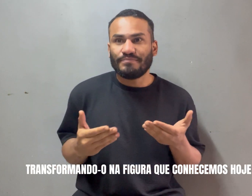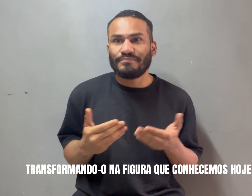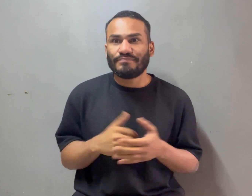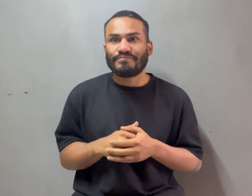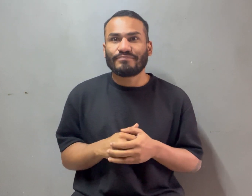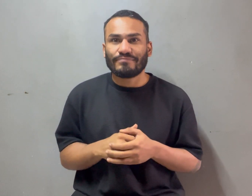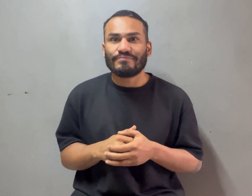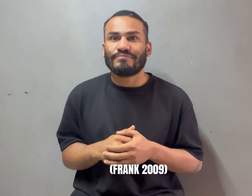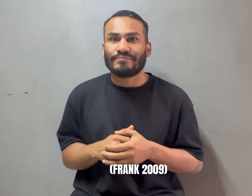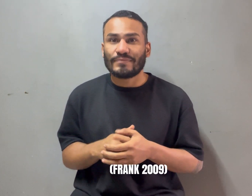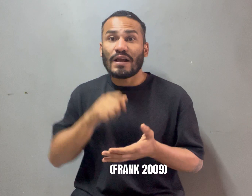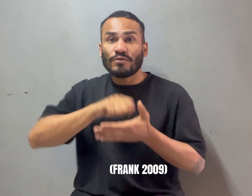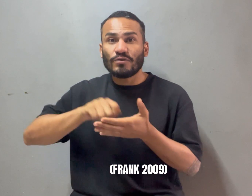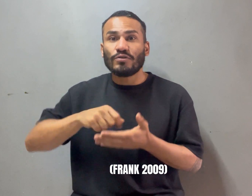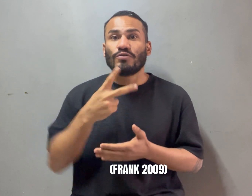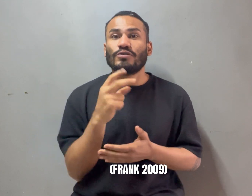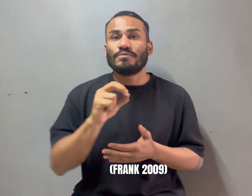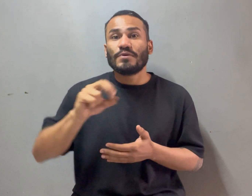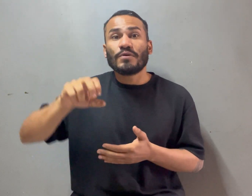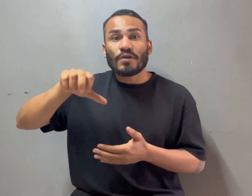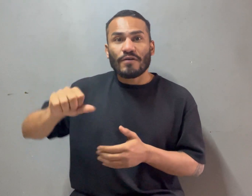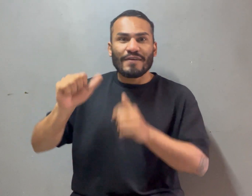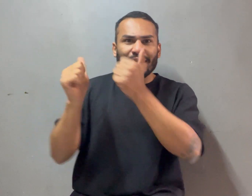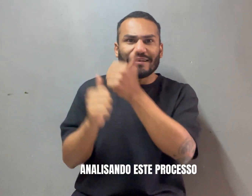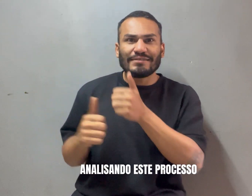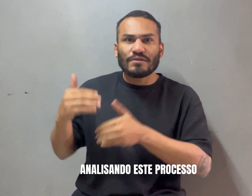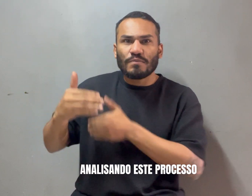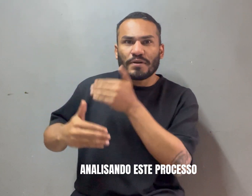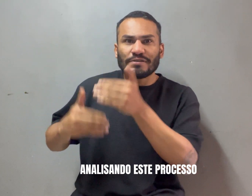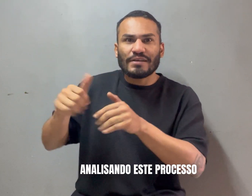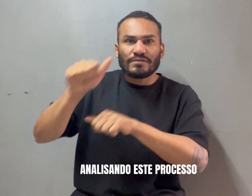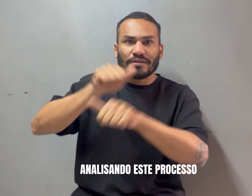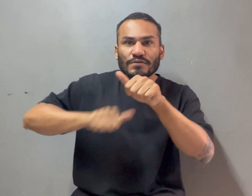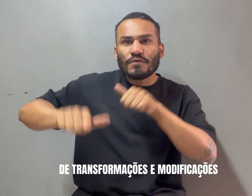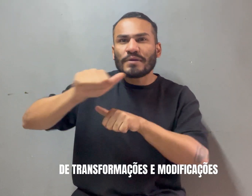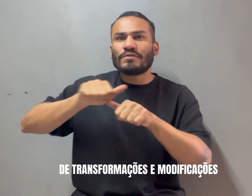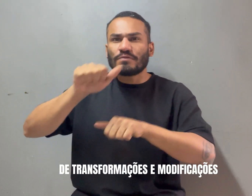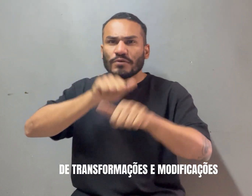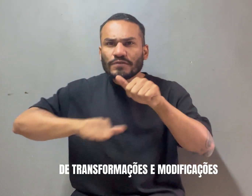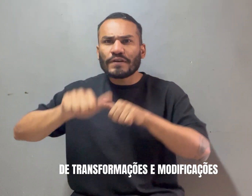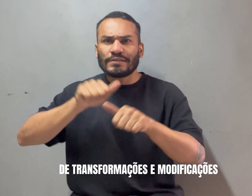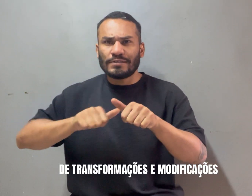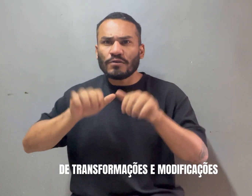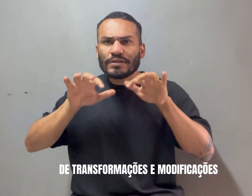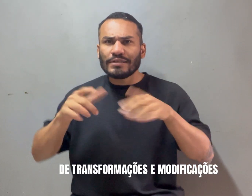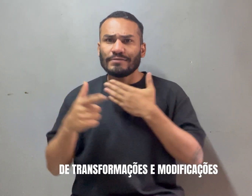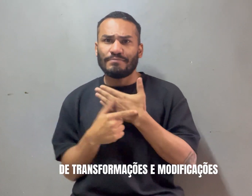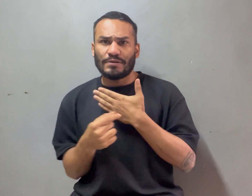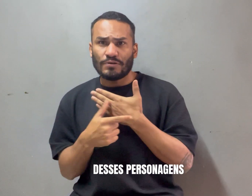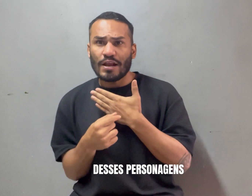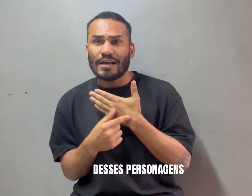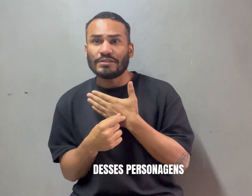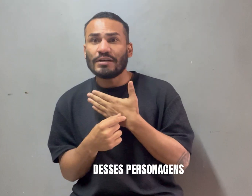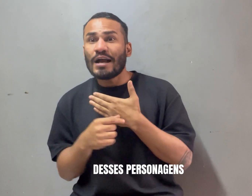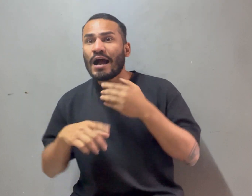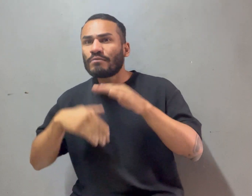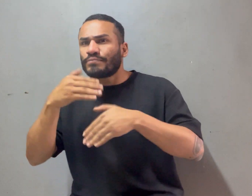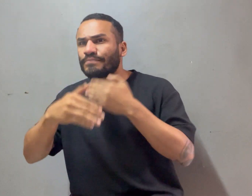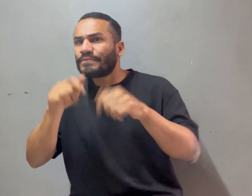hoje. Frank, 2009. Analisando este processo de transformações e modificações desses personagens ao